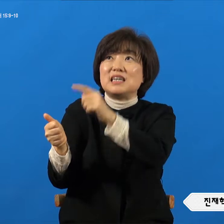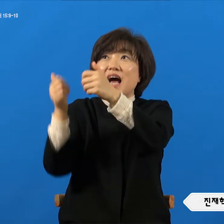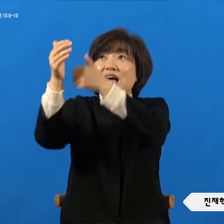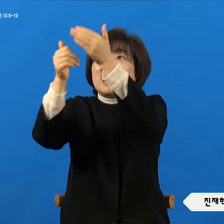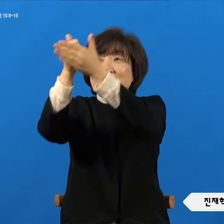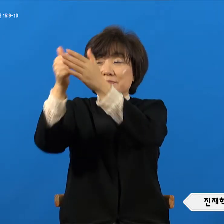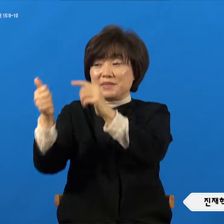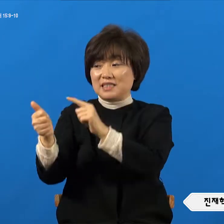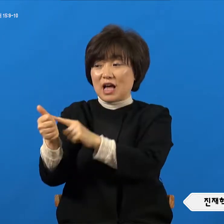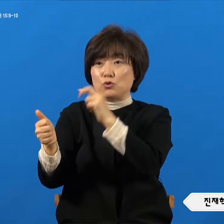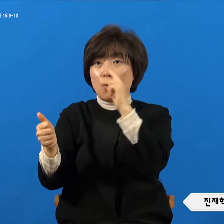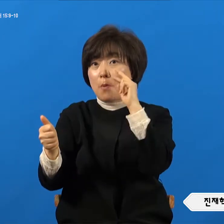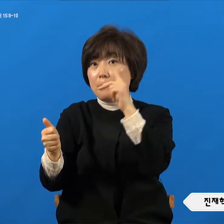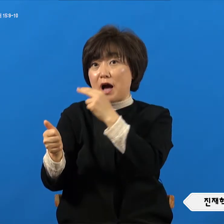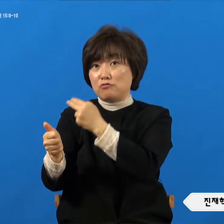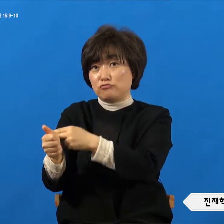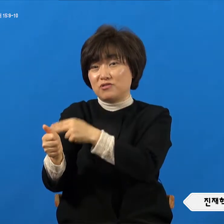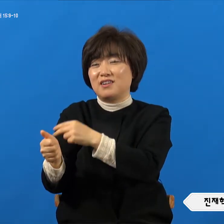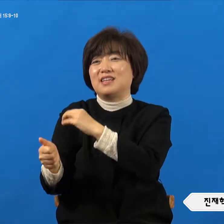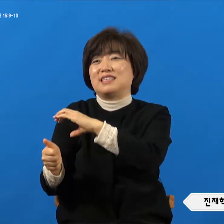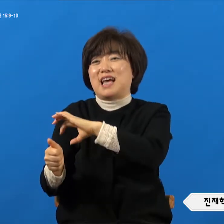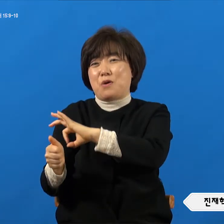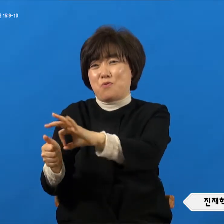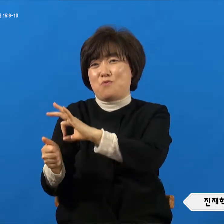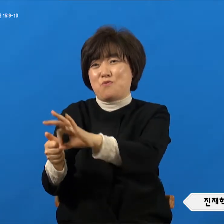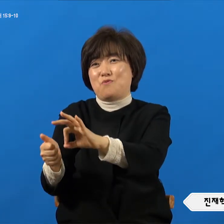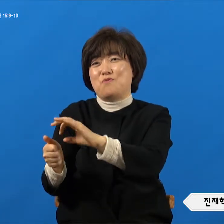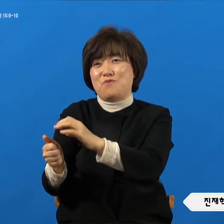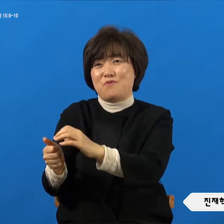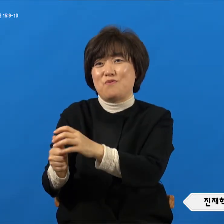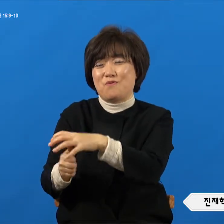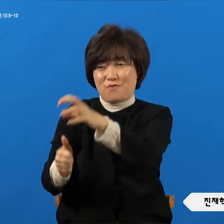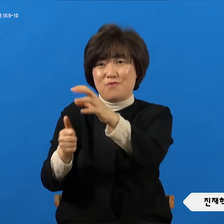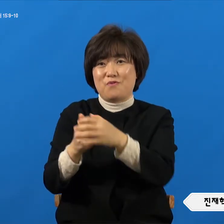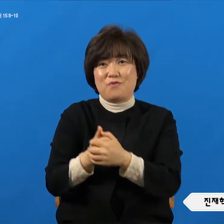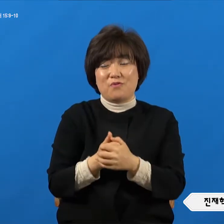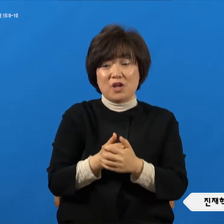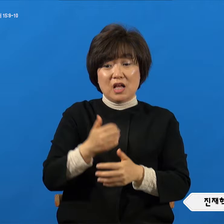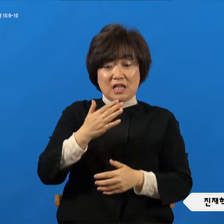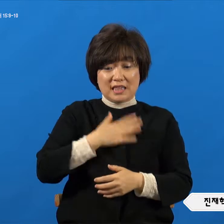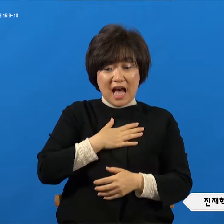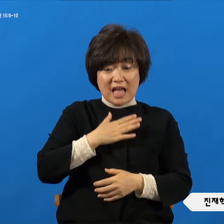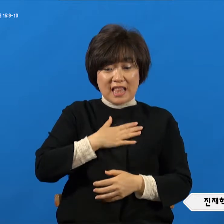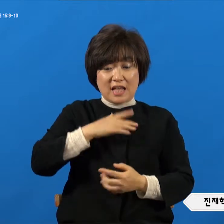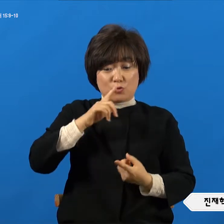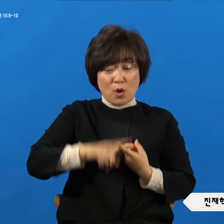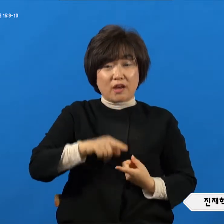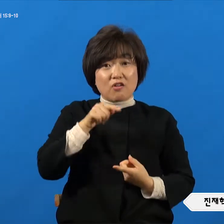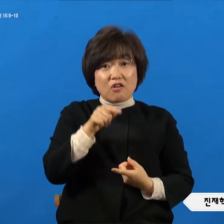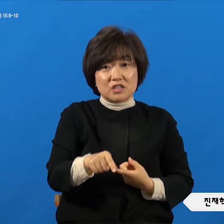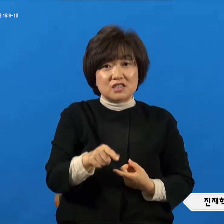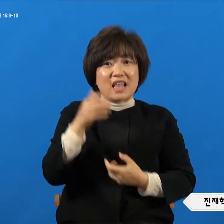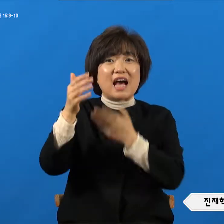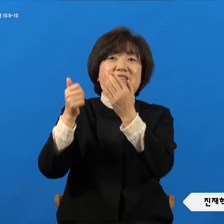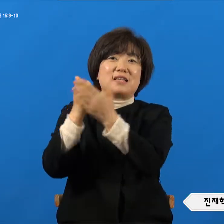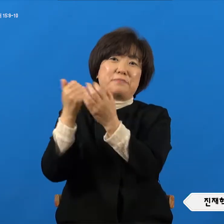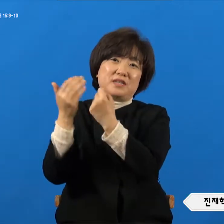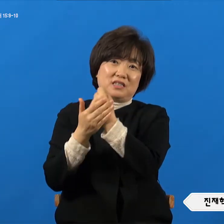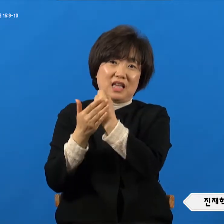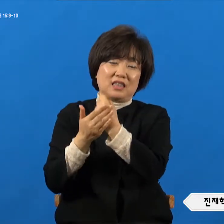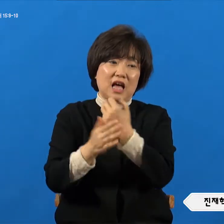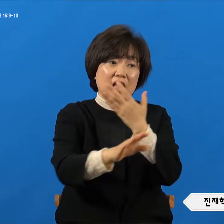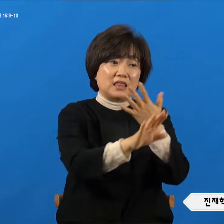오늘 본문은 그는 고백합니다. 나의 나된 것이 하나님의 은혜다. 내가 다른 사도들보다